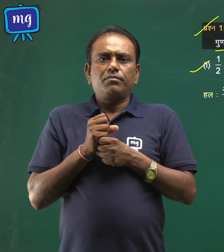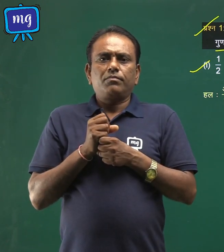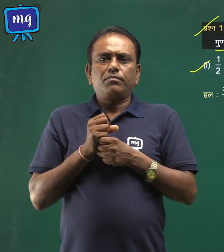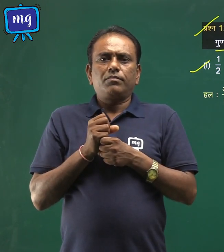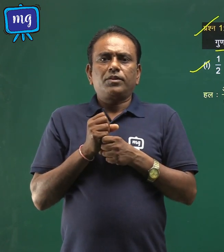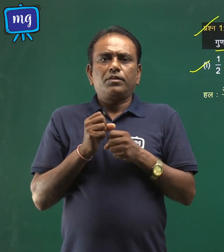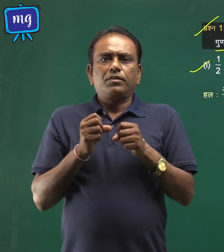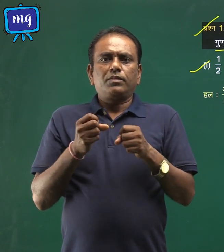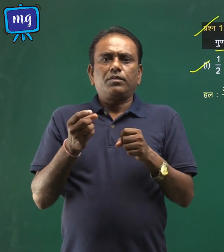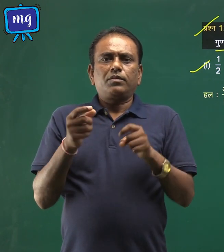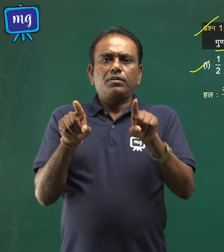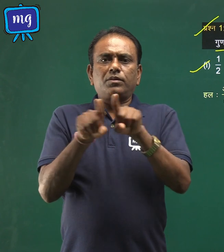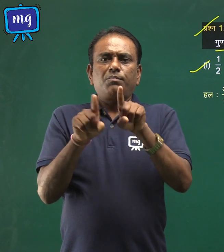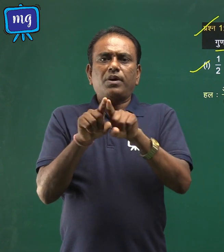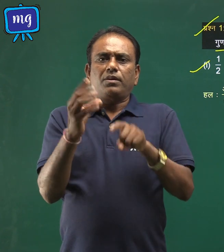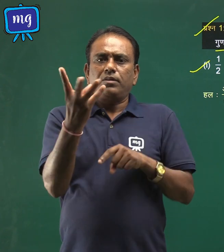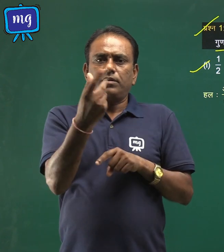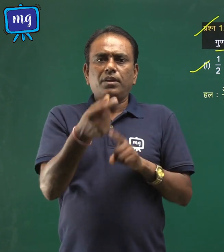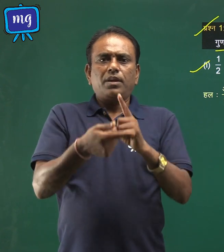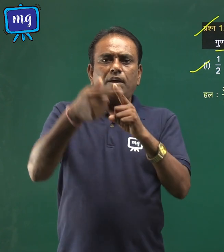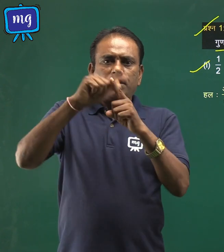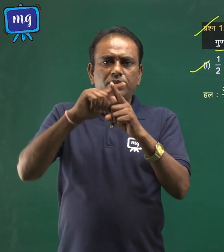समान संख्या से